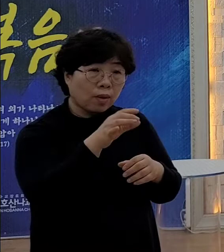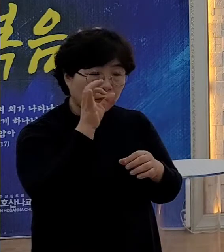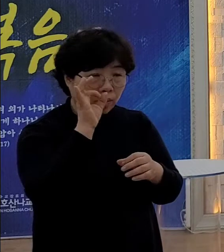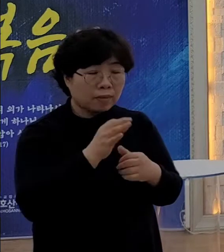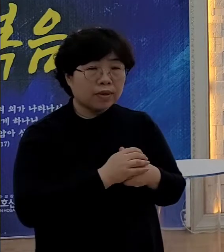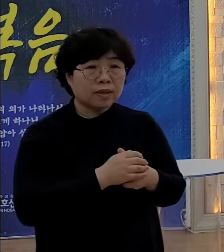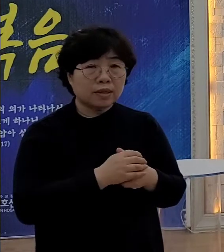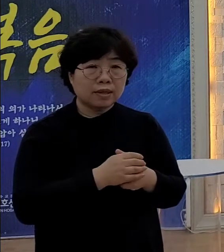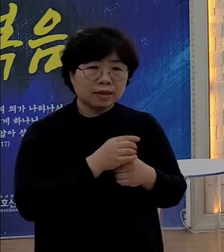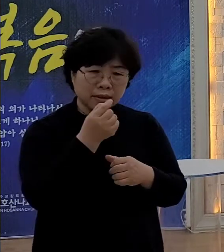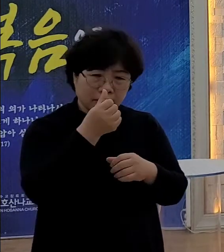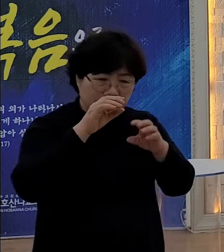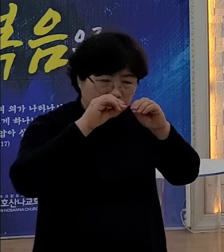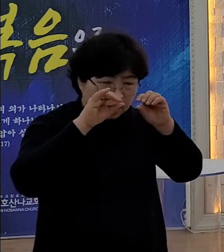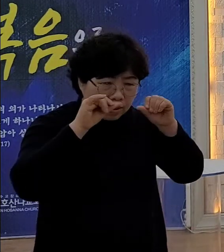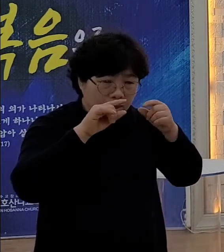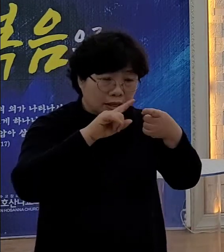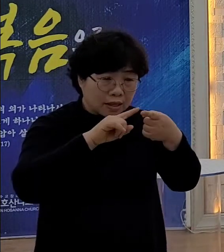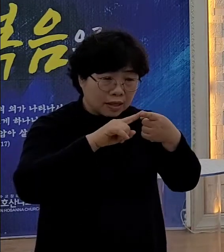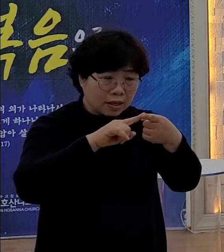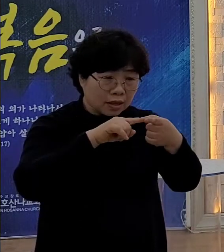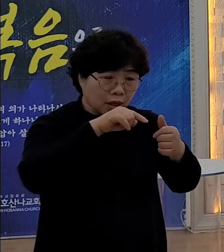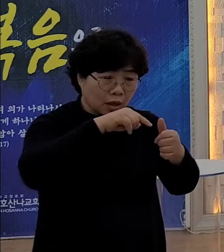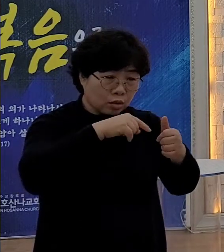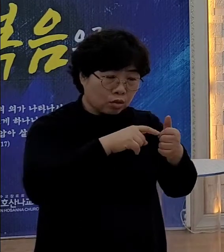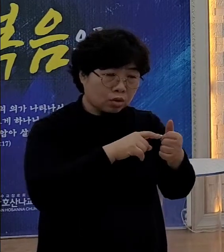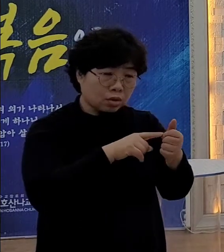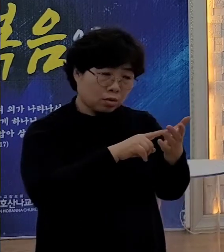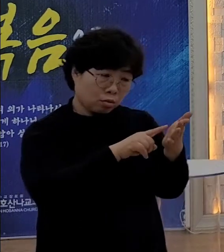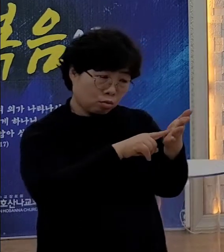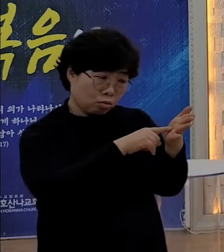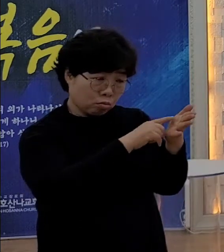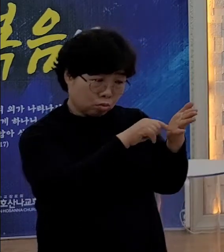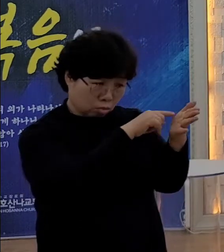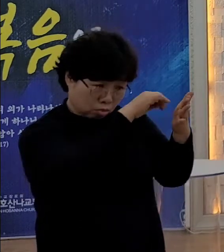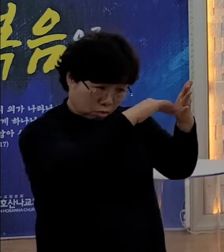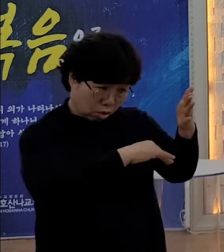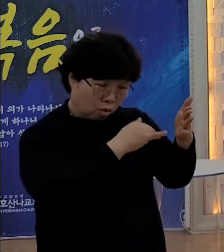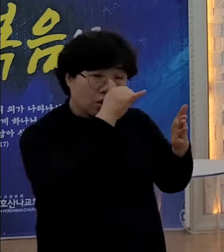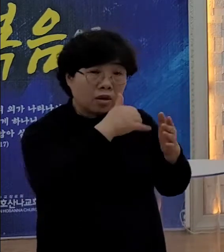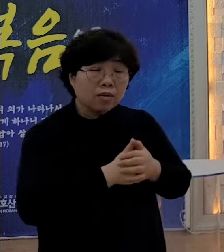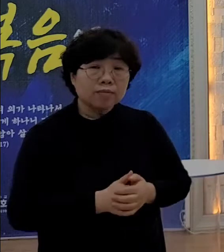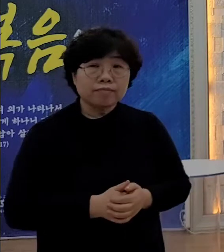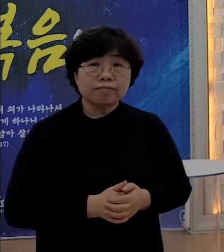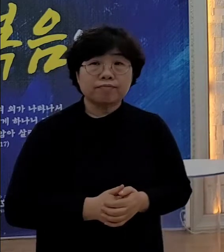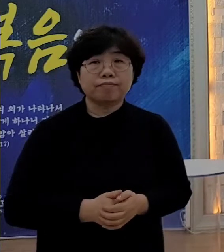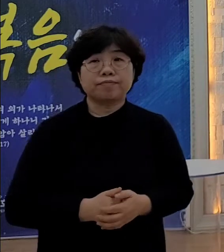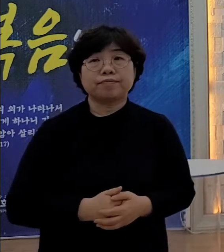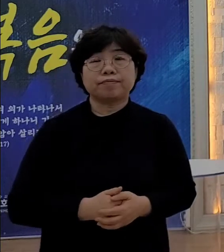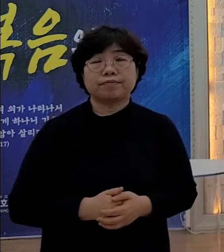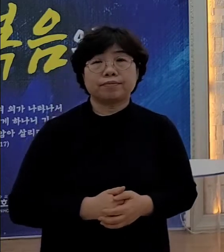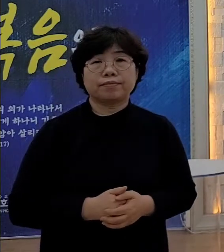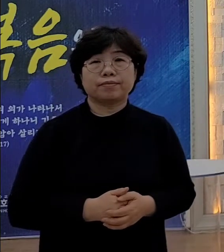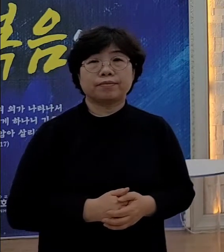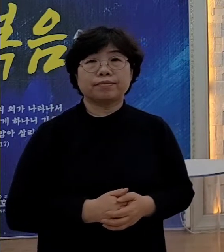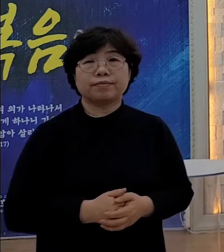찾으면 미세먼지만 가르쳐 주는 어플이 따로 있습니다. 그런데